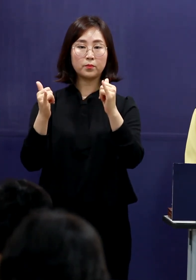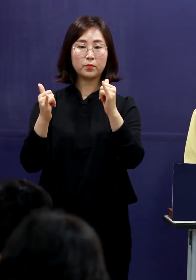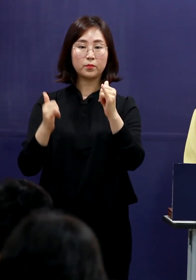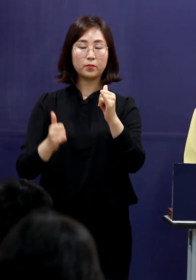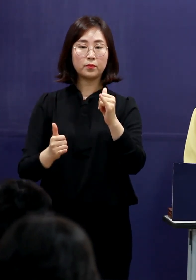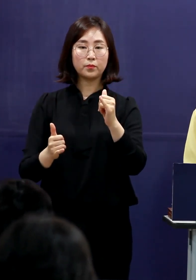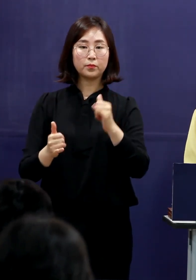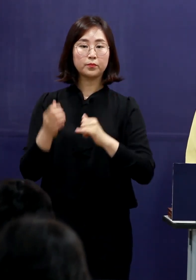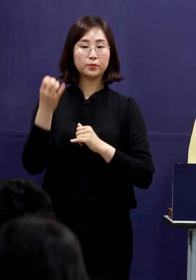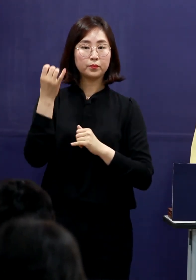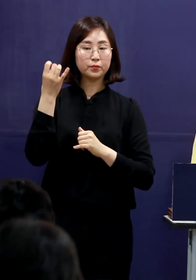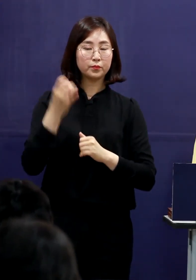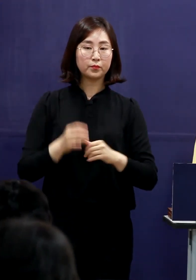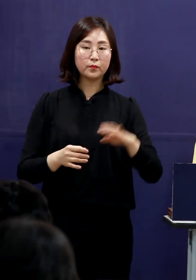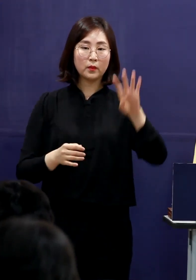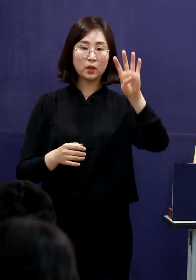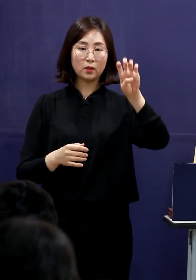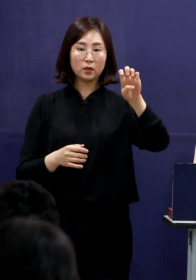49번하고 허를 좀 떼주시죠.